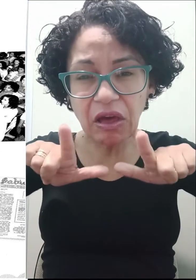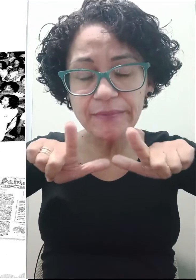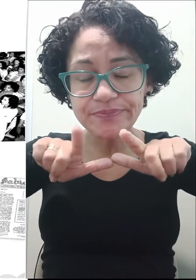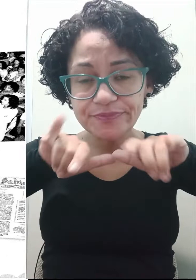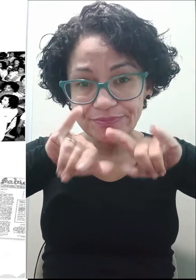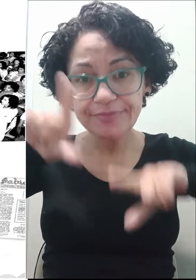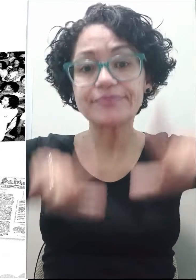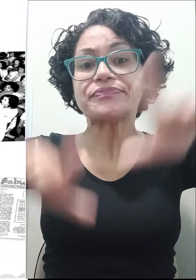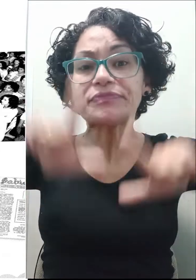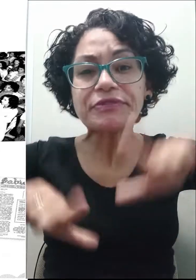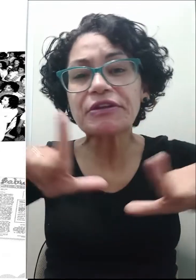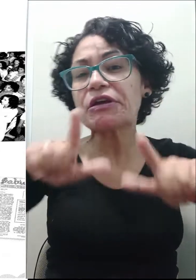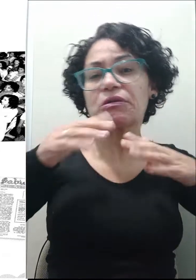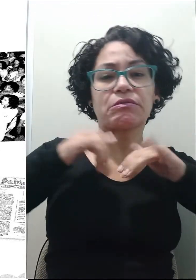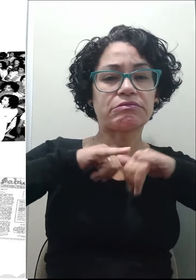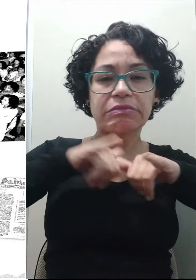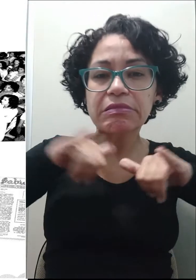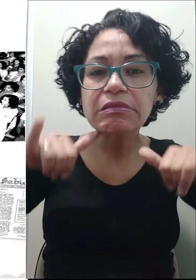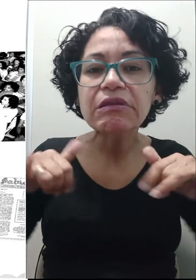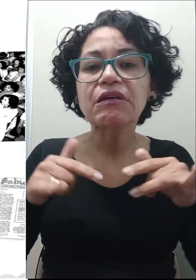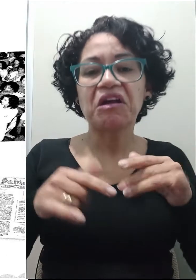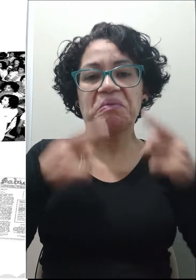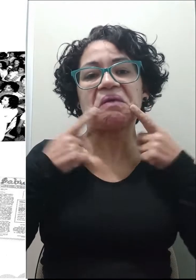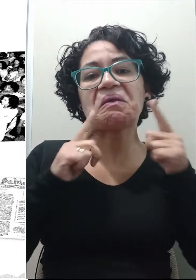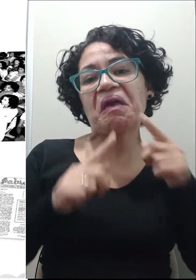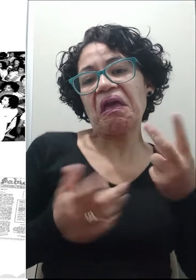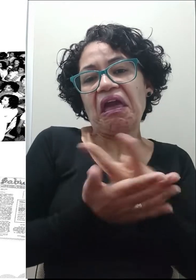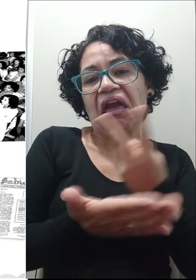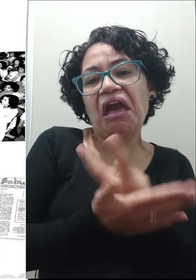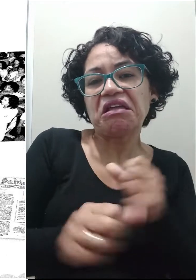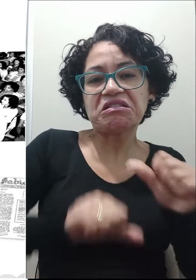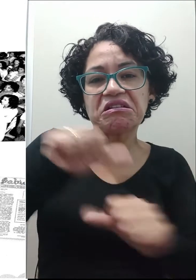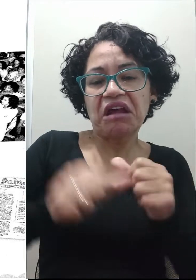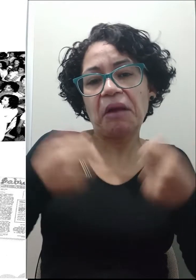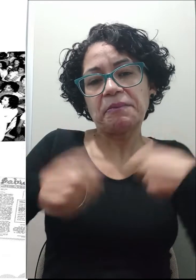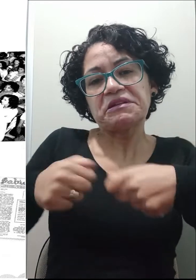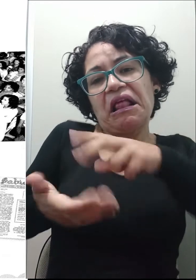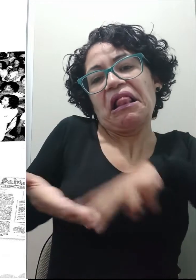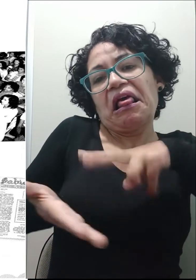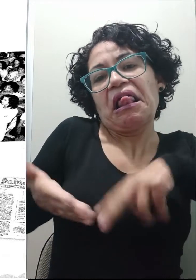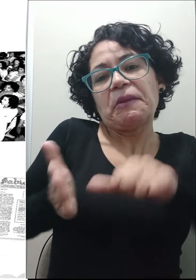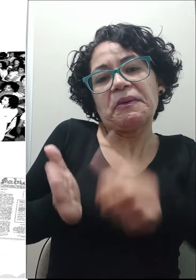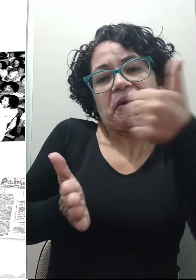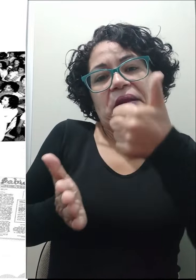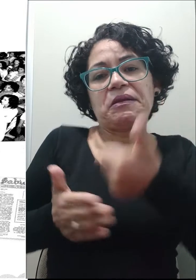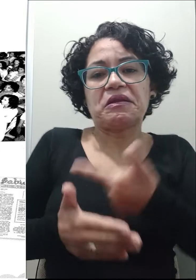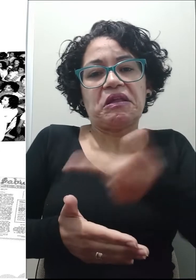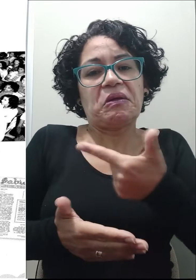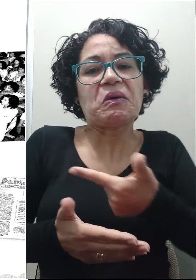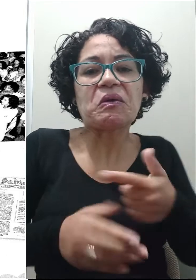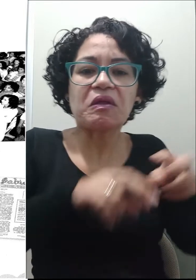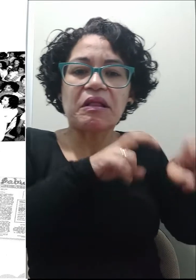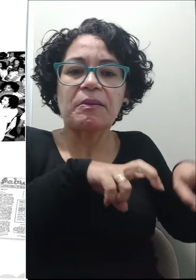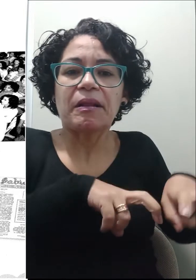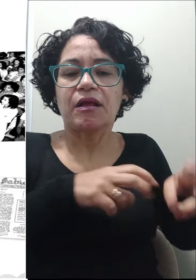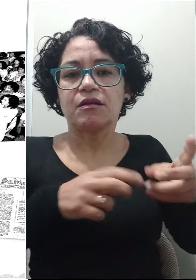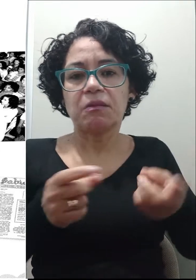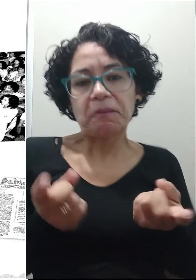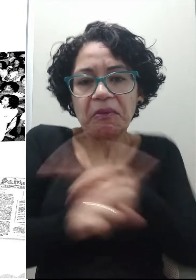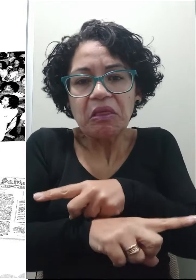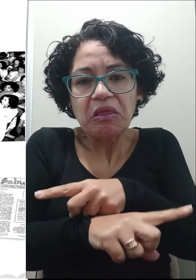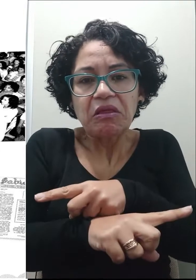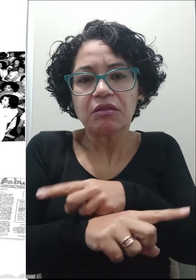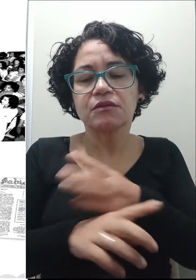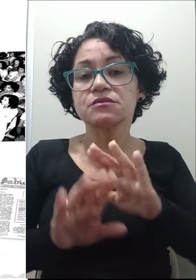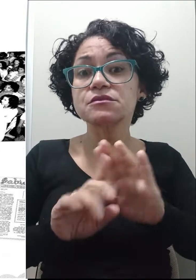em estabelecimento profissionalizante, pois esta proposta deixaria em segundo plano o